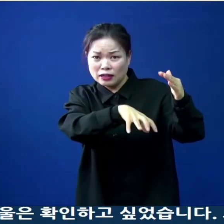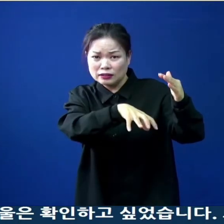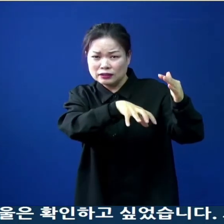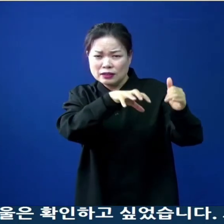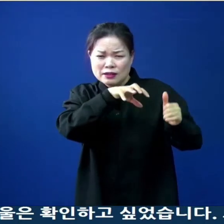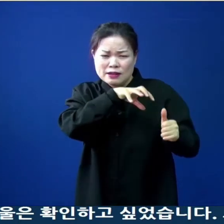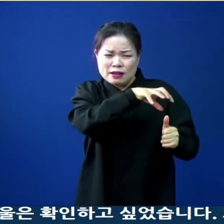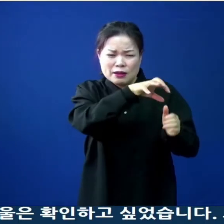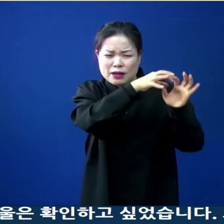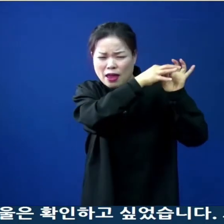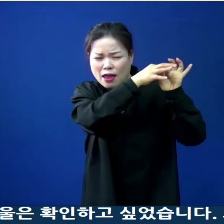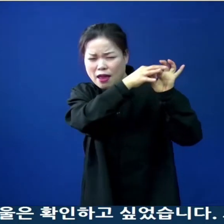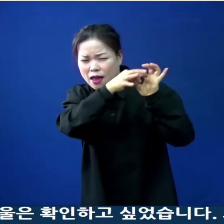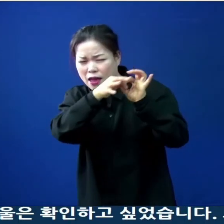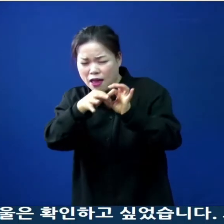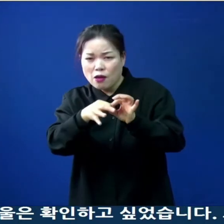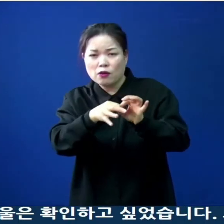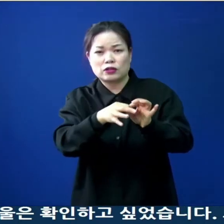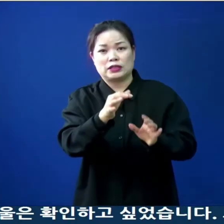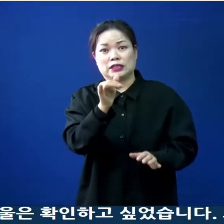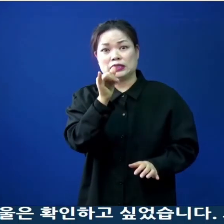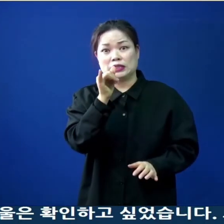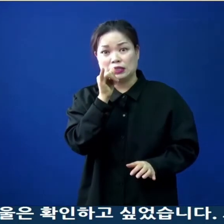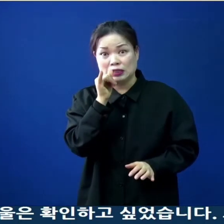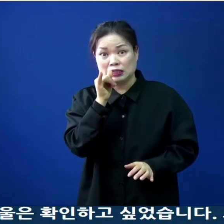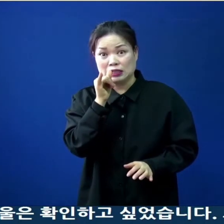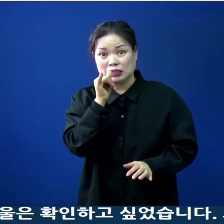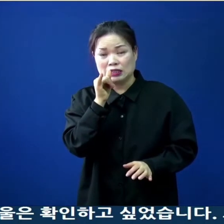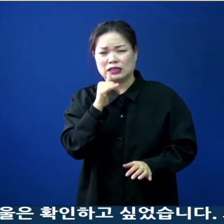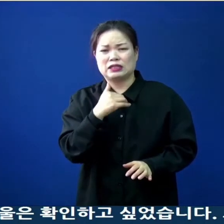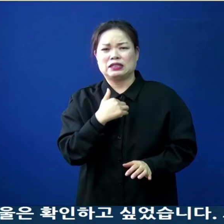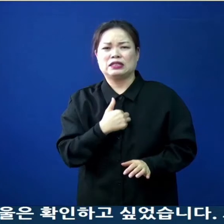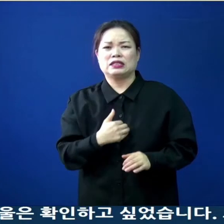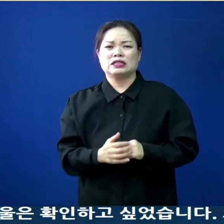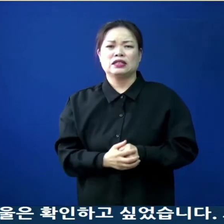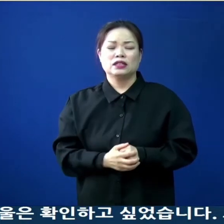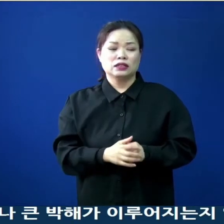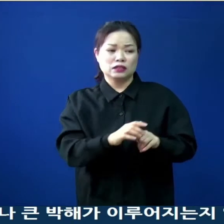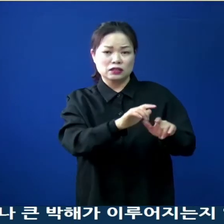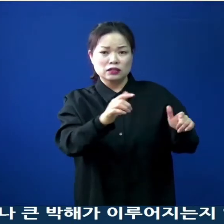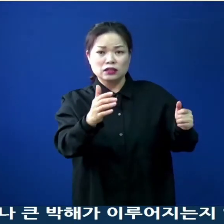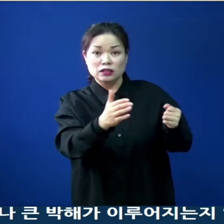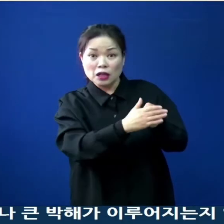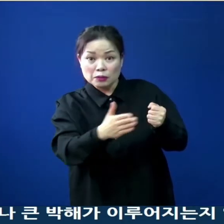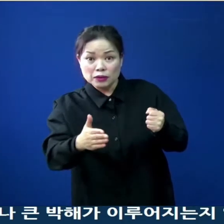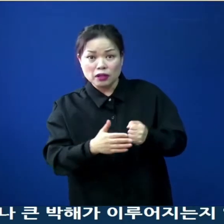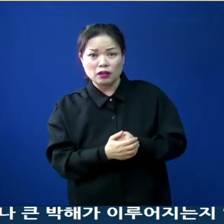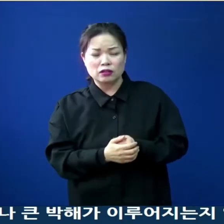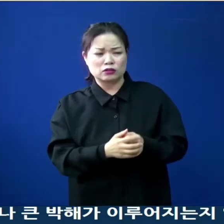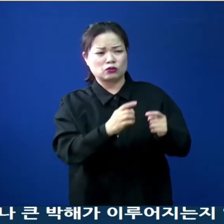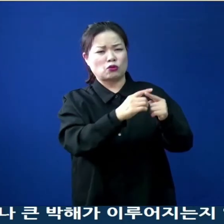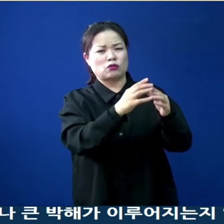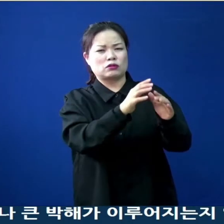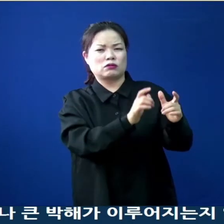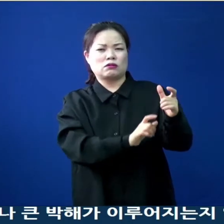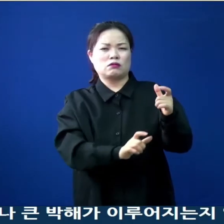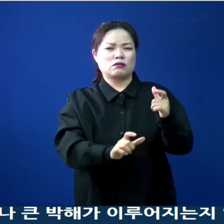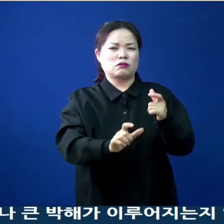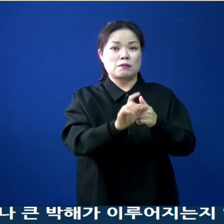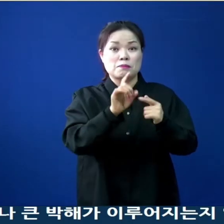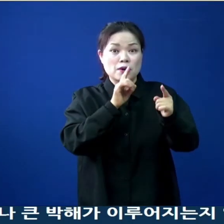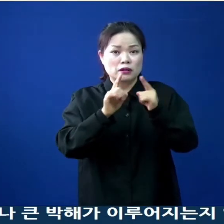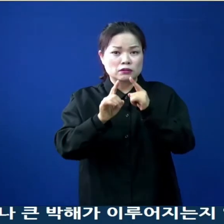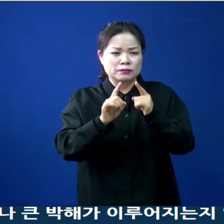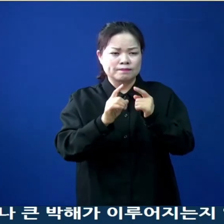아주 지속적으로 이루어지고 있다는 사실을 잘 알고 있었고, 그 때문에 그 교회를 더욱더